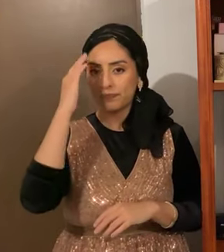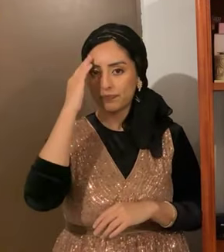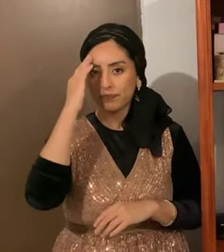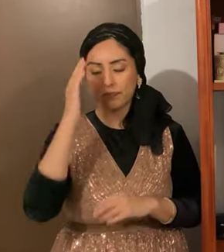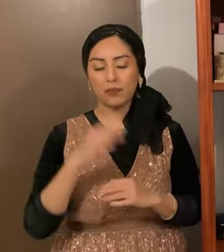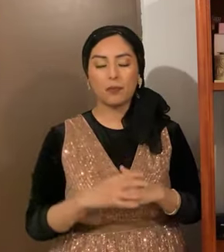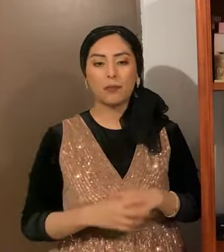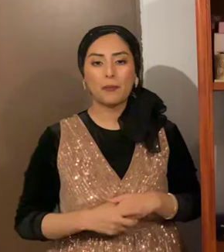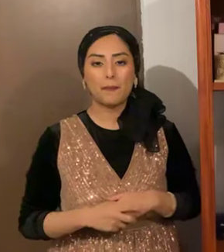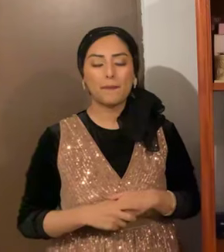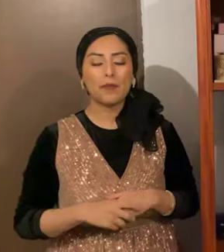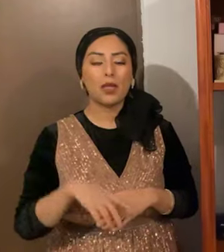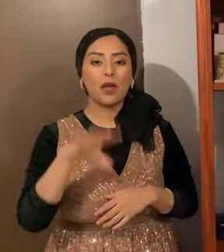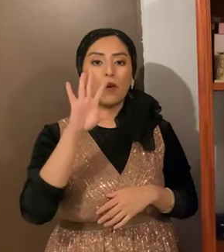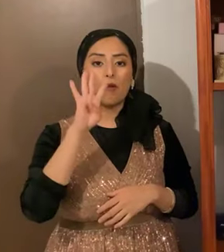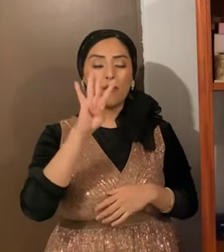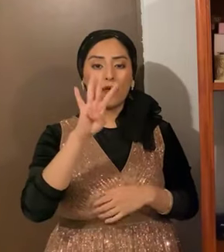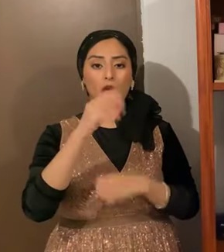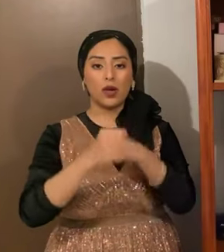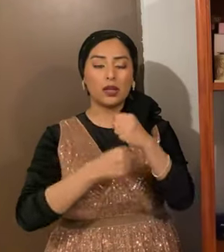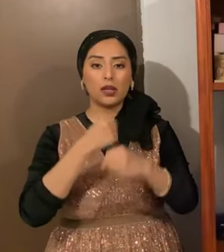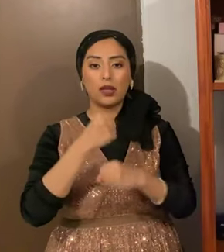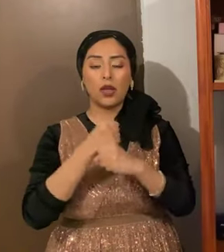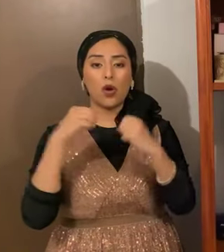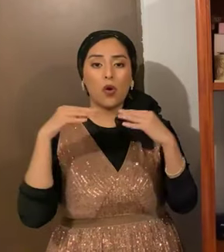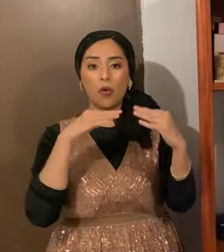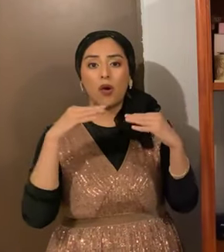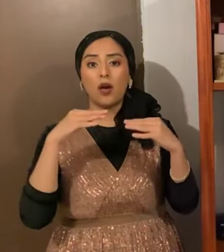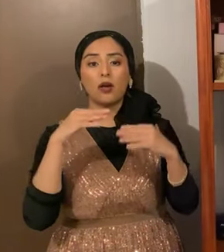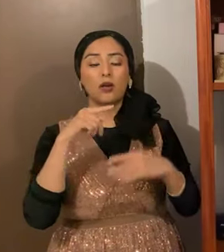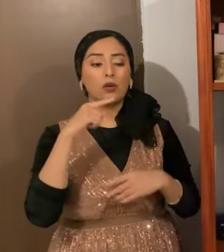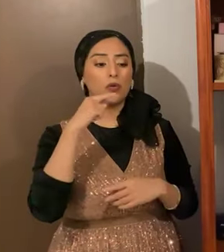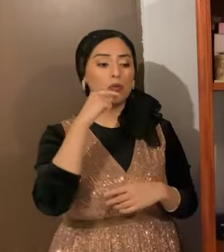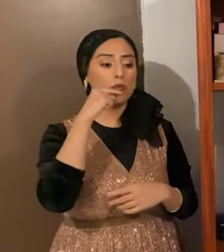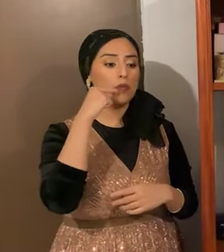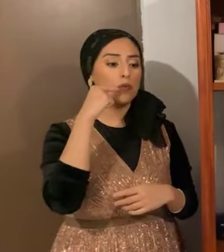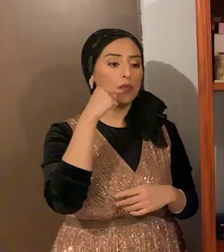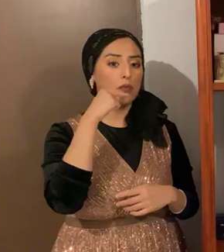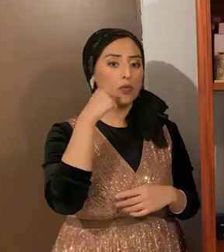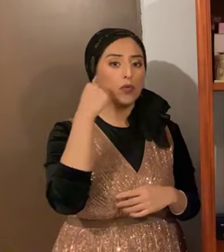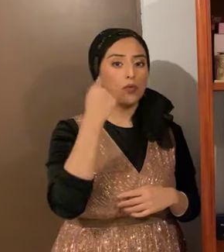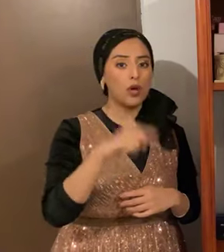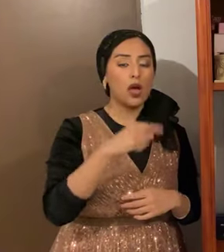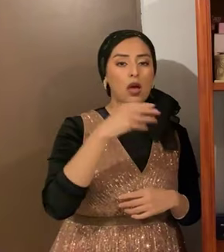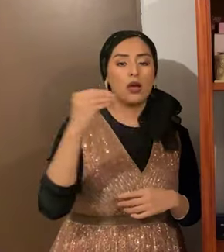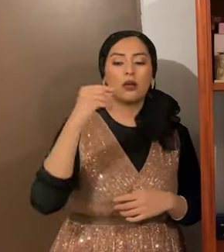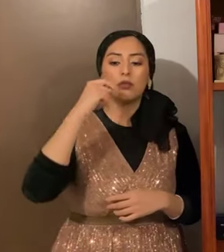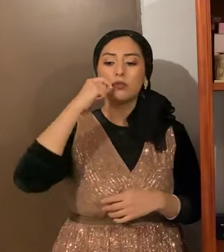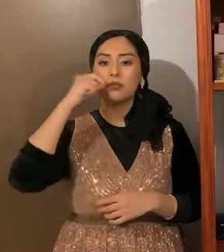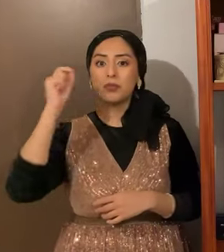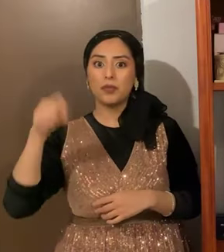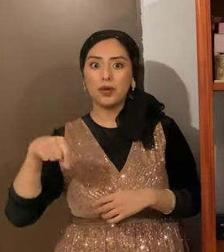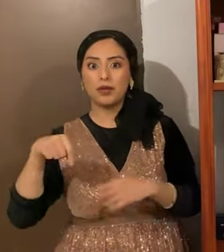hermanos. 4 años de la guerra de Rusia en Ucrania. En cifras,